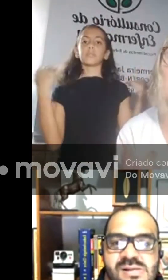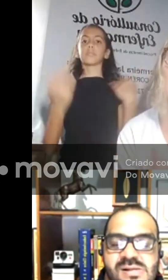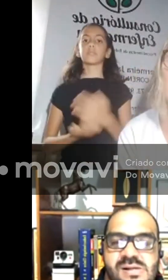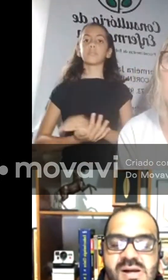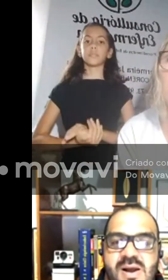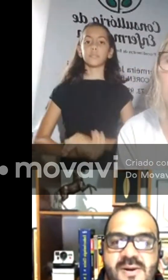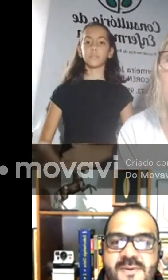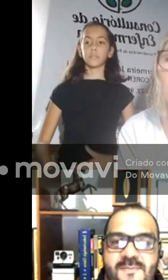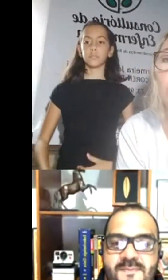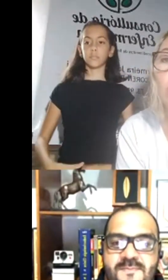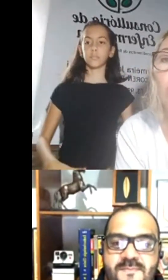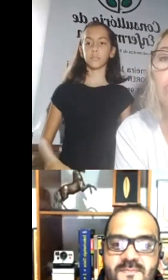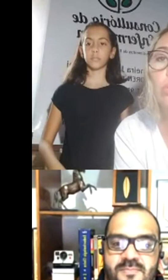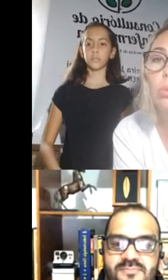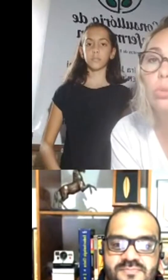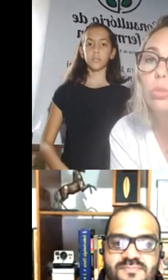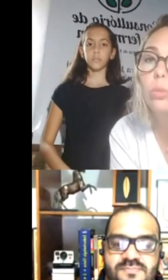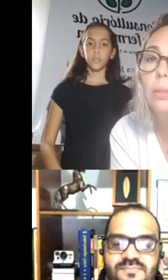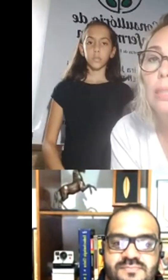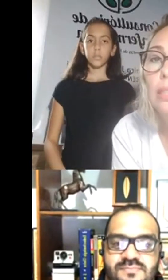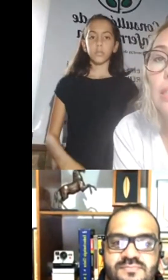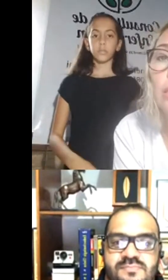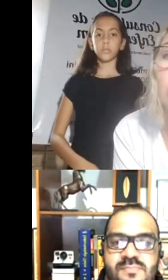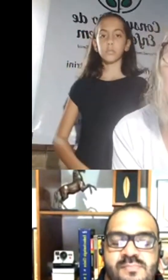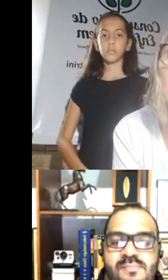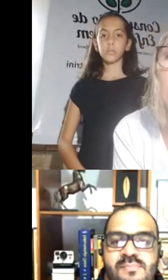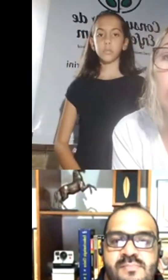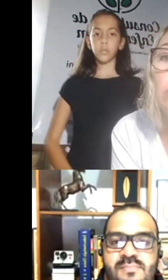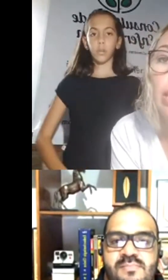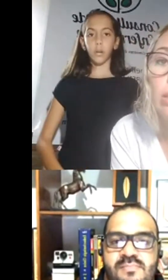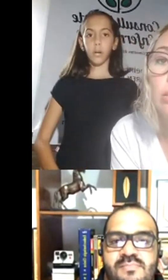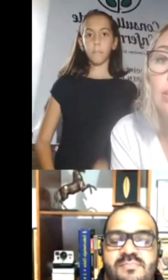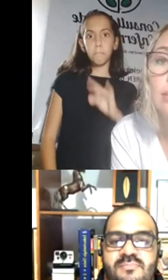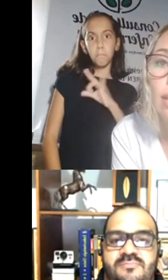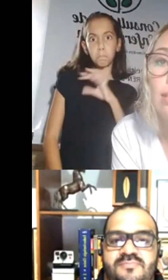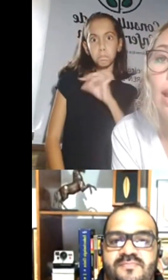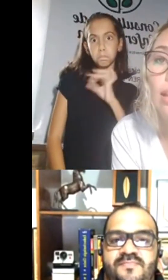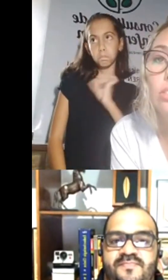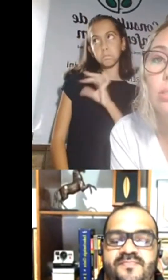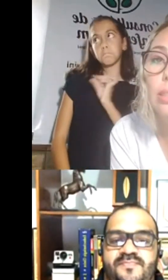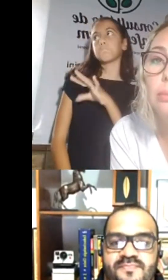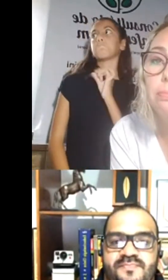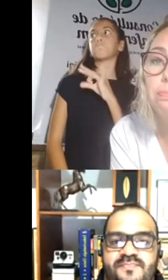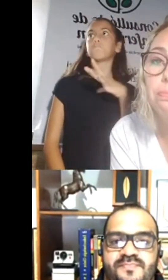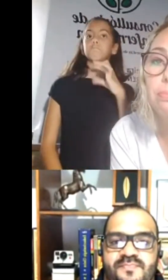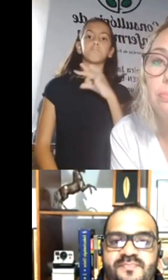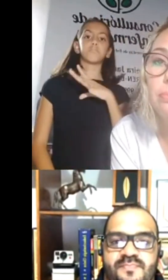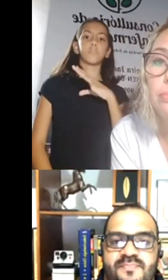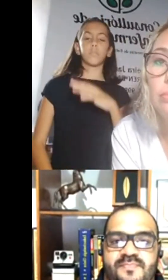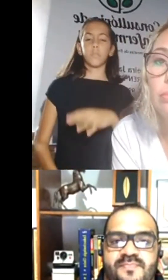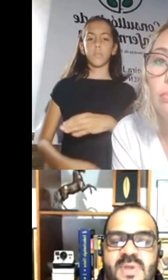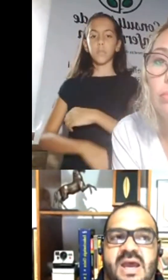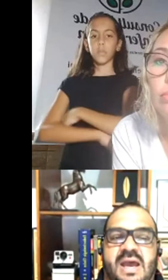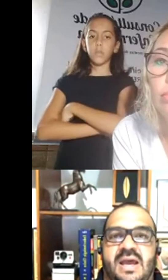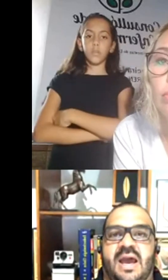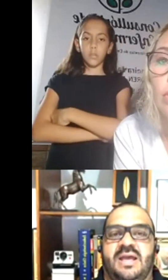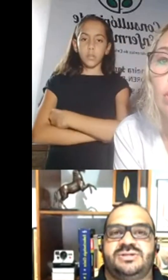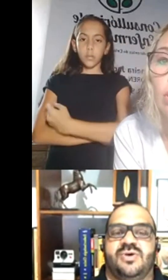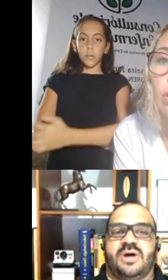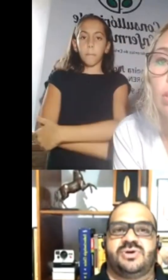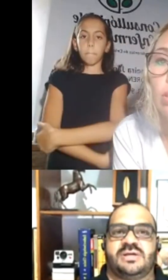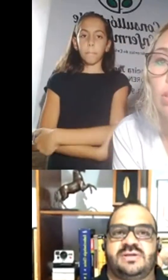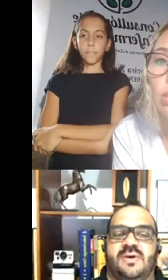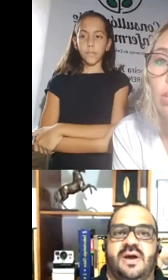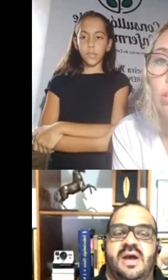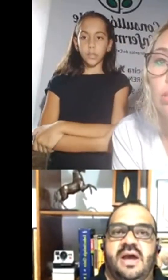acabou deixando a gente um pouco confuso, criando tantos medos, ansiedades, não é? É isso.